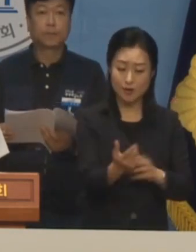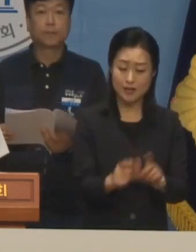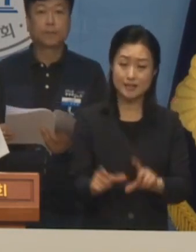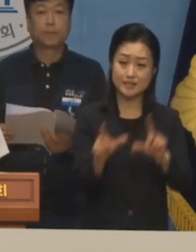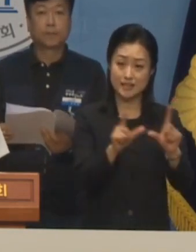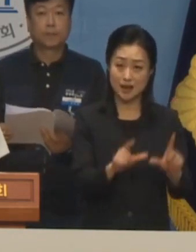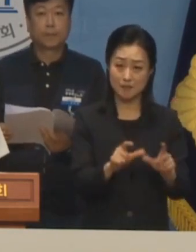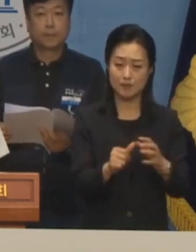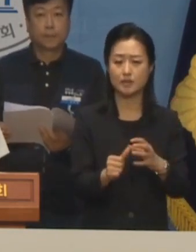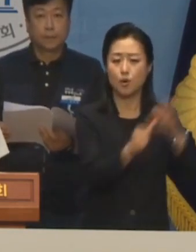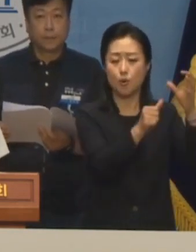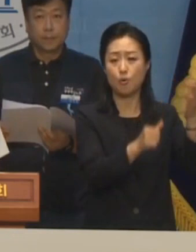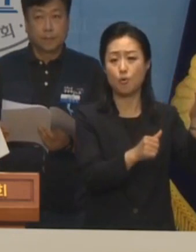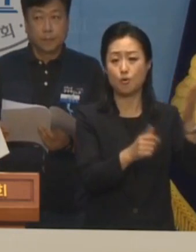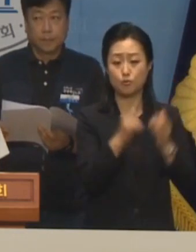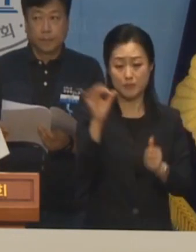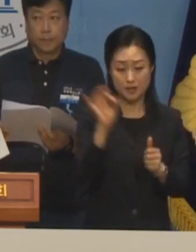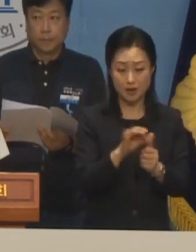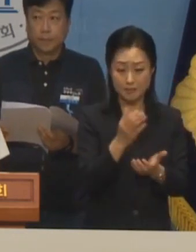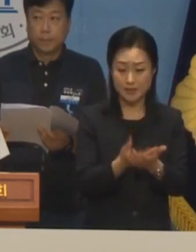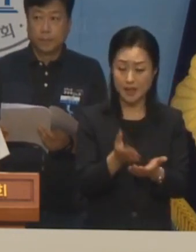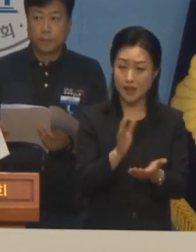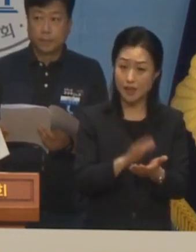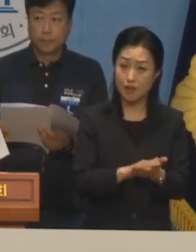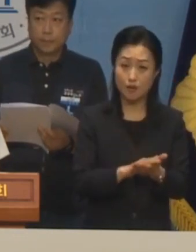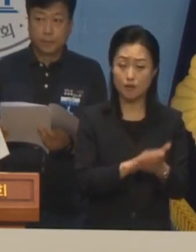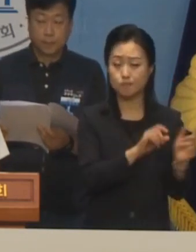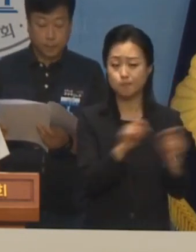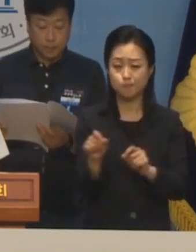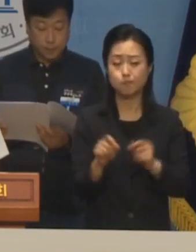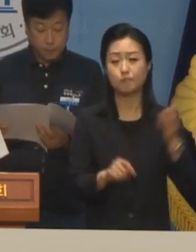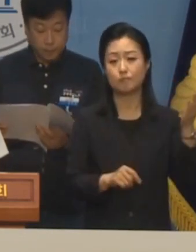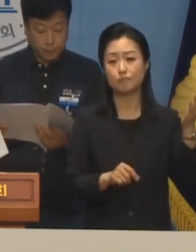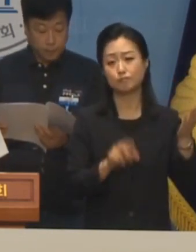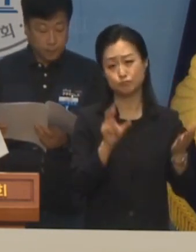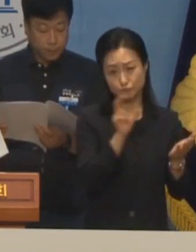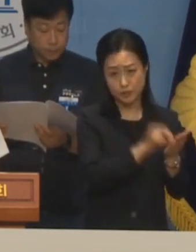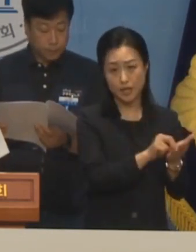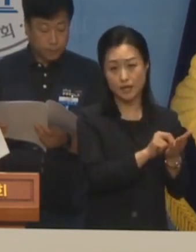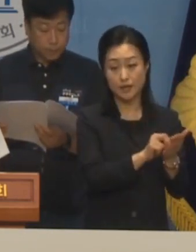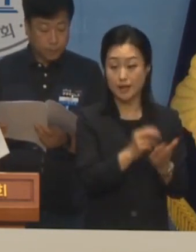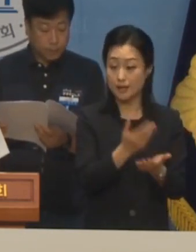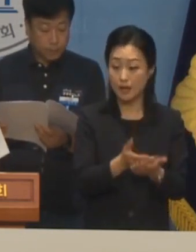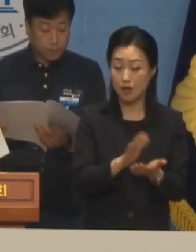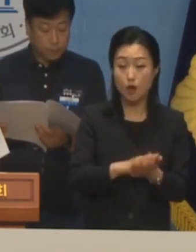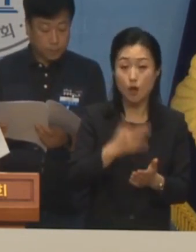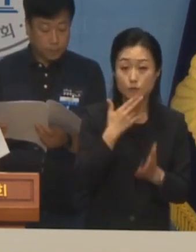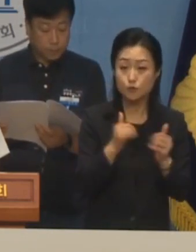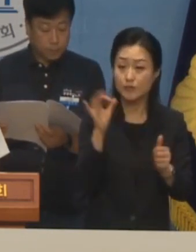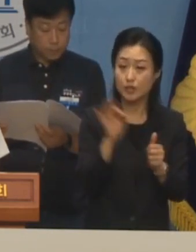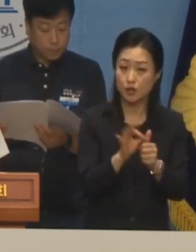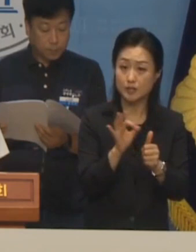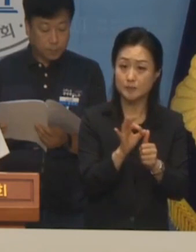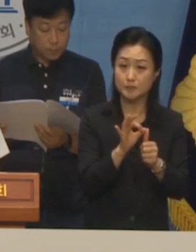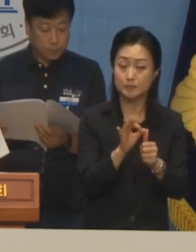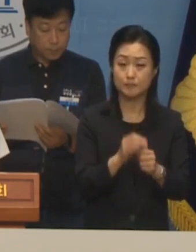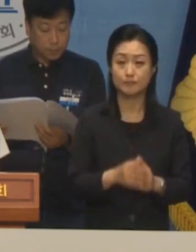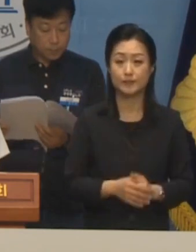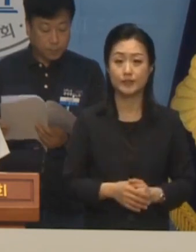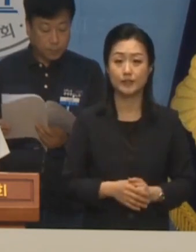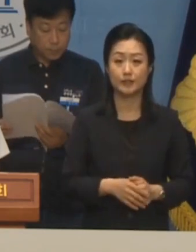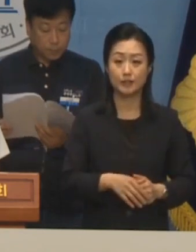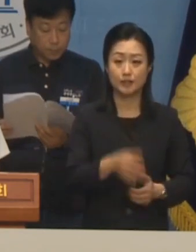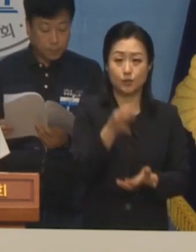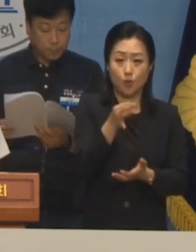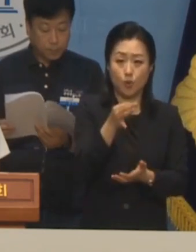질을 담보할 국민연금 개혁을 여전히 미루고 있습니다. 개혁 없는 국민연금, 재정